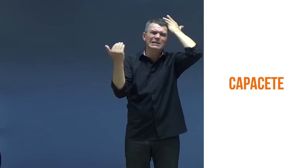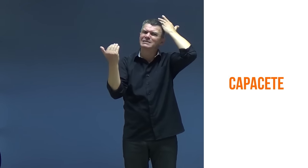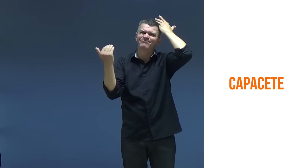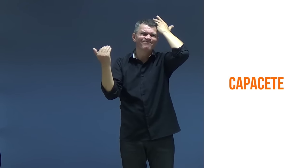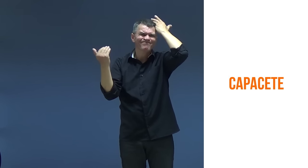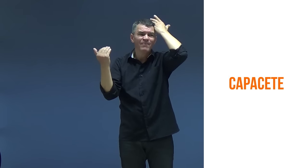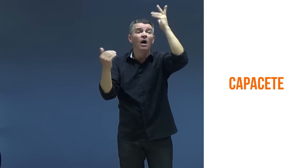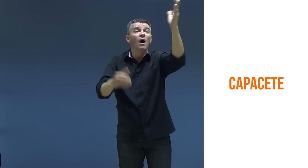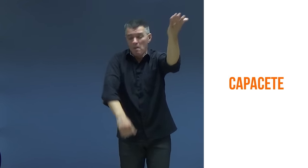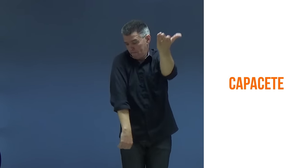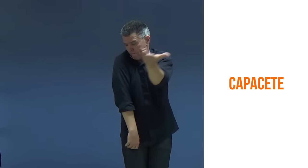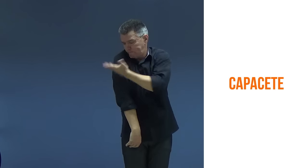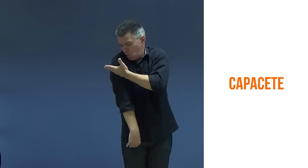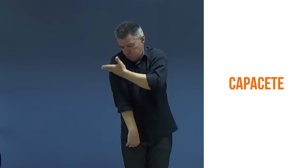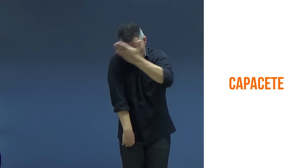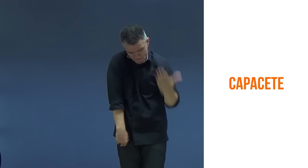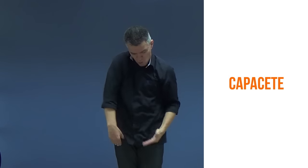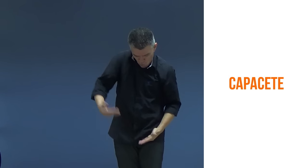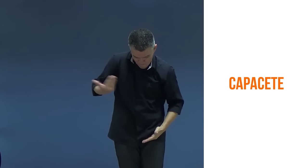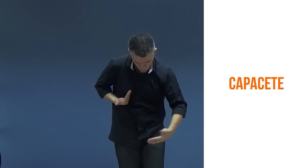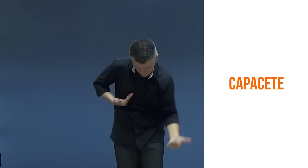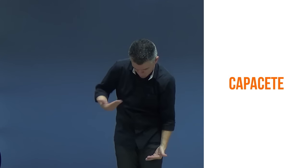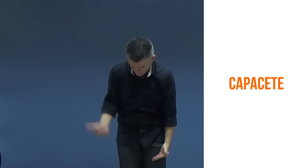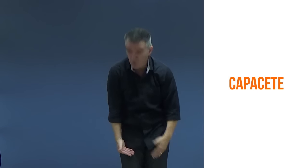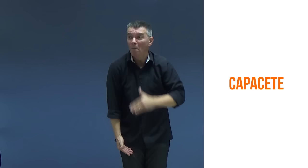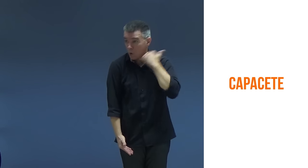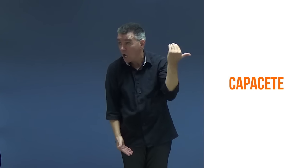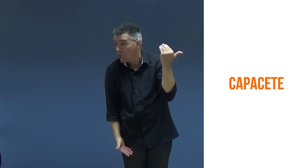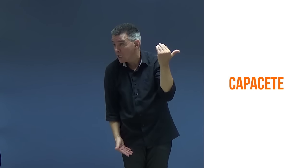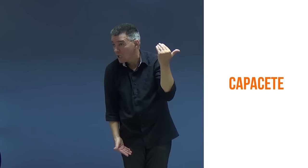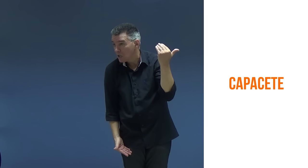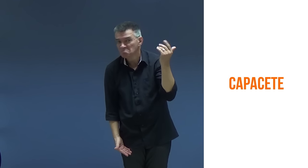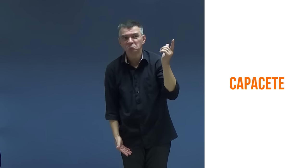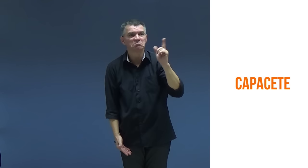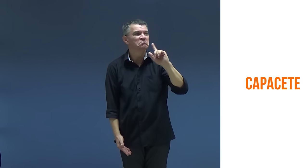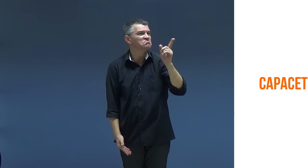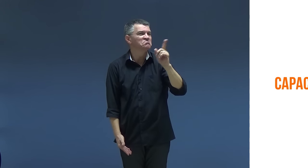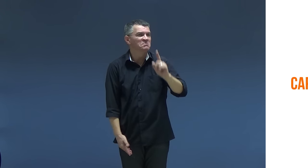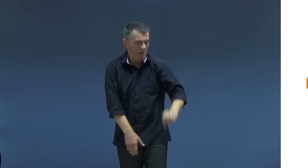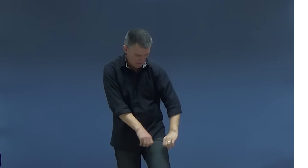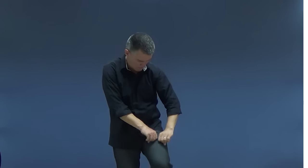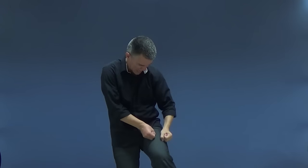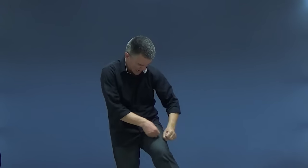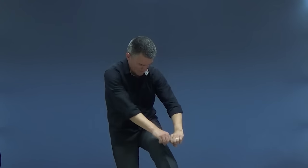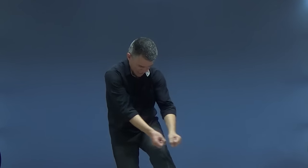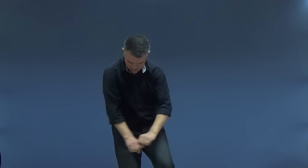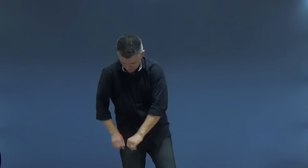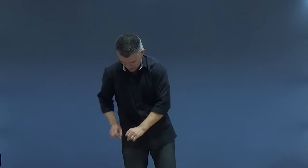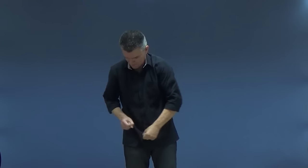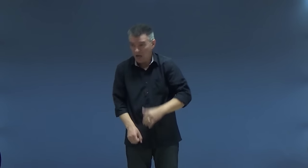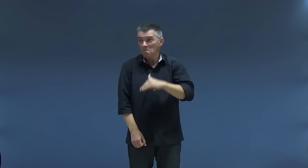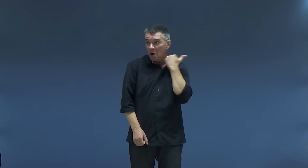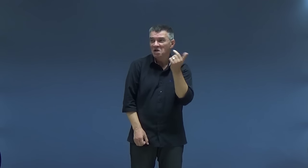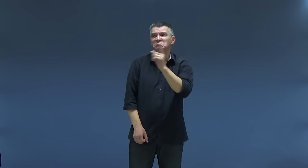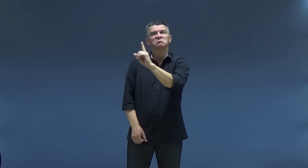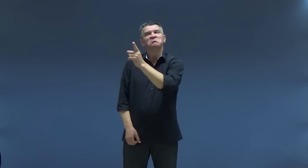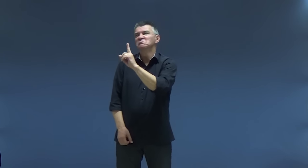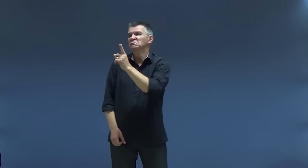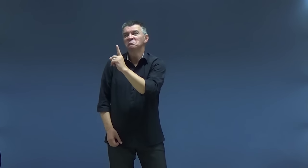se bater com a cabeça ali na hora, você morre? Se bater o braço, perna, qualquer lugar, você vai morrer? Não. Se quebrar a perna, quebrar algum lugar, você vai morrer?